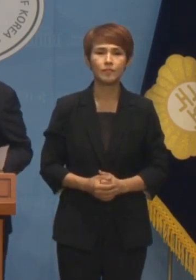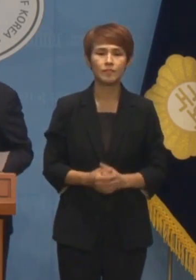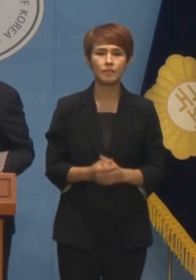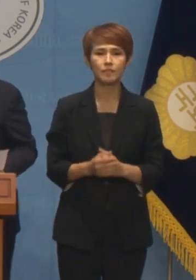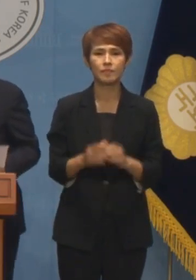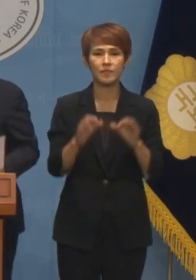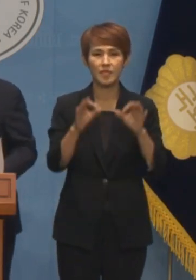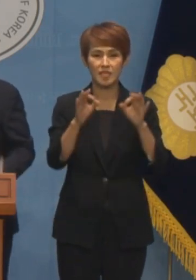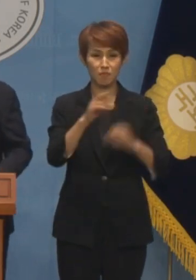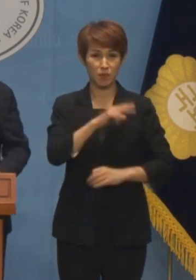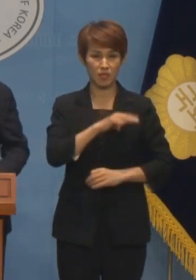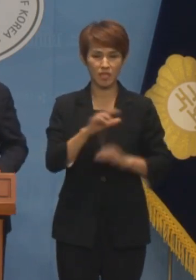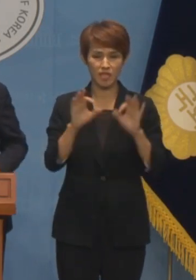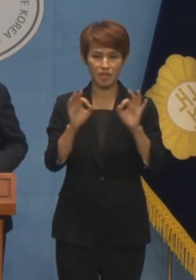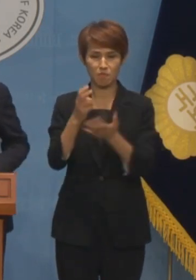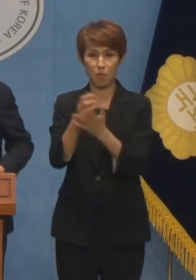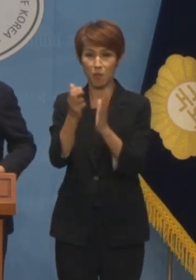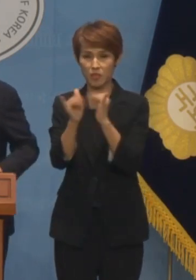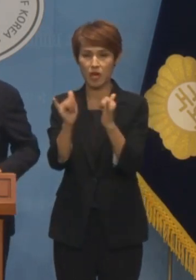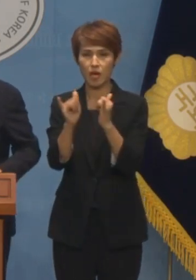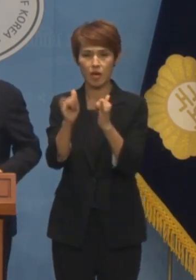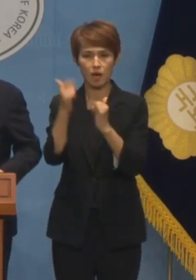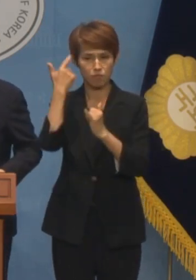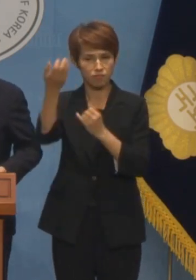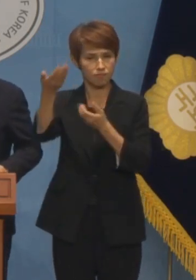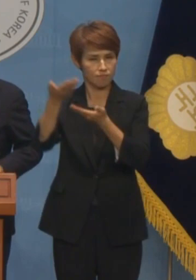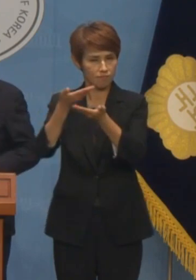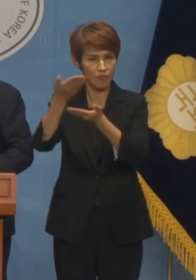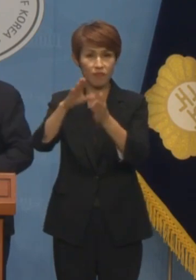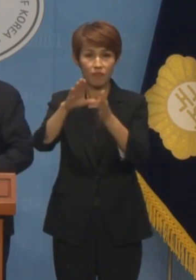김승훈 의원이 김규현 변호사하고 문답을 통해서